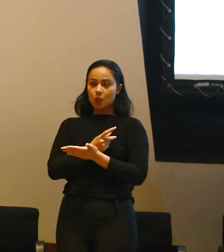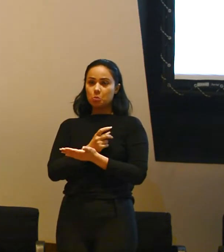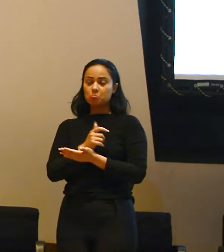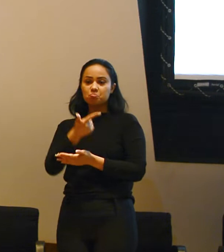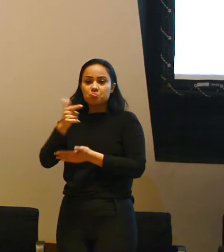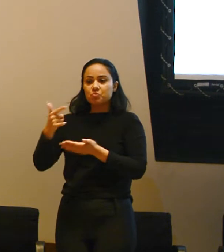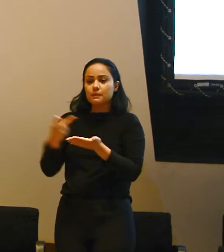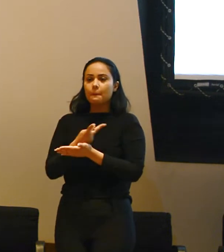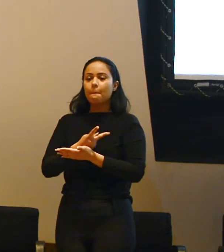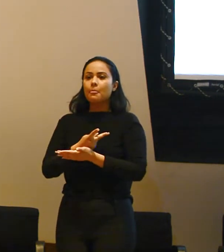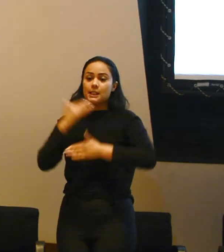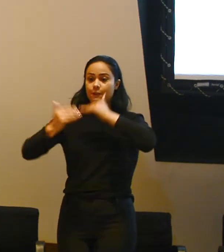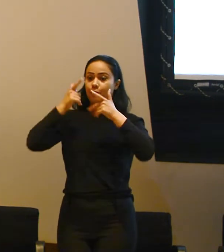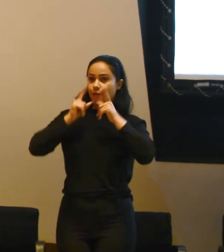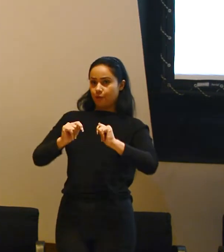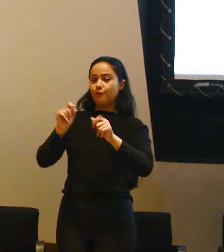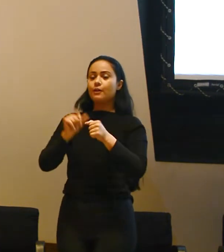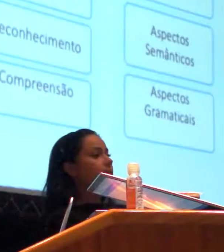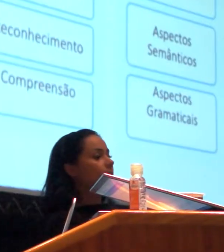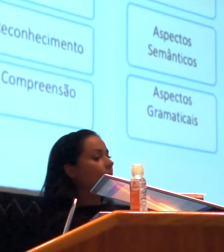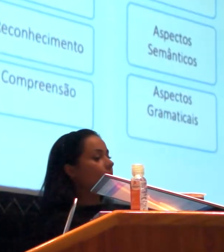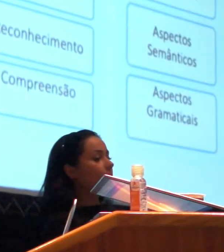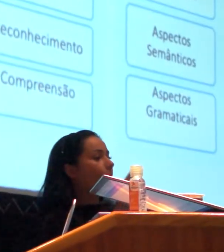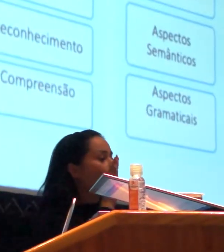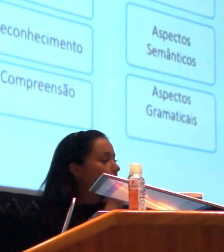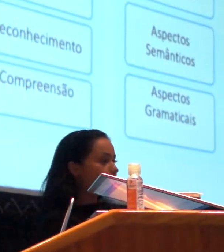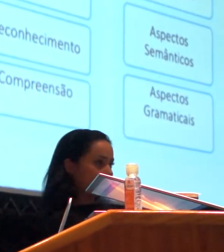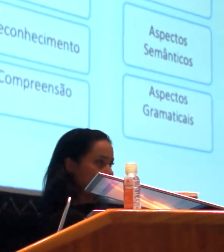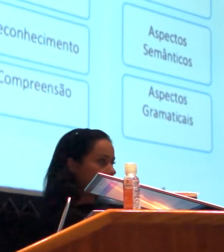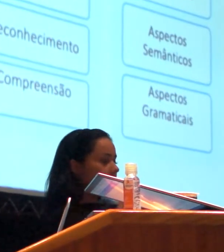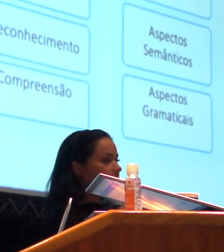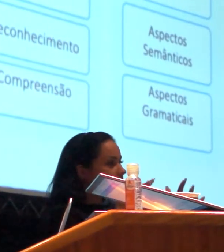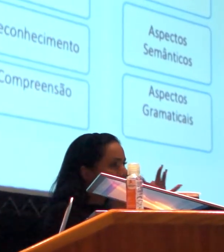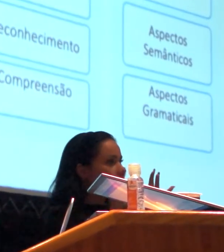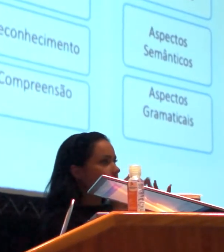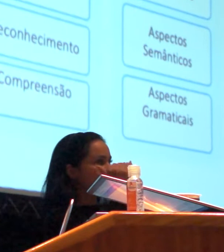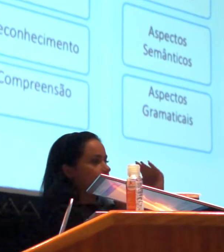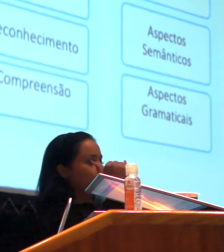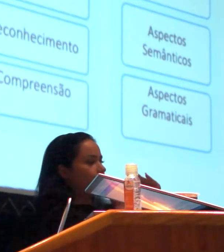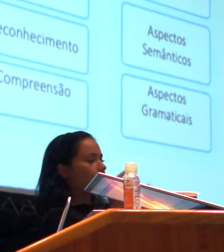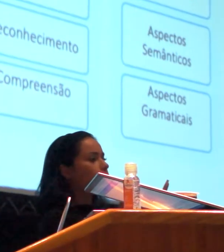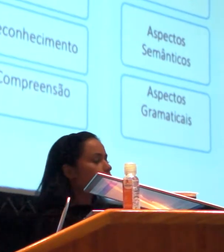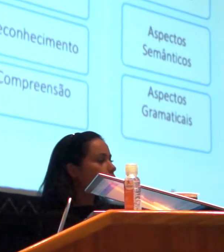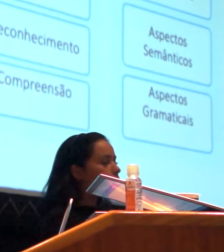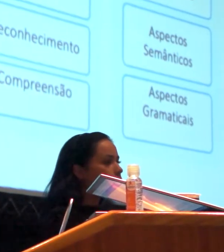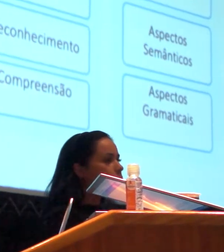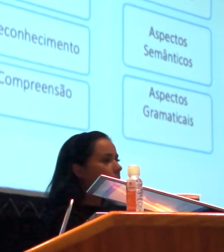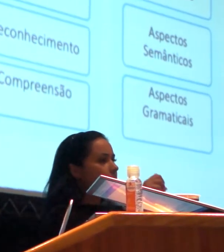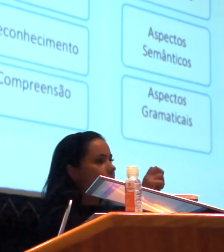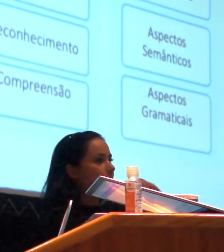O desenvolvimento da linguagem, fazendo com que os pacientes tenham acesso ao nível pragmático, ao nível semântico